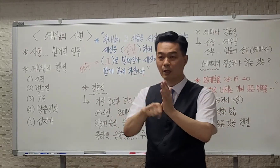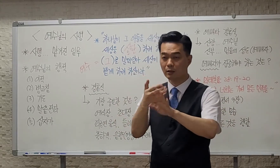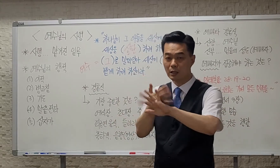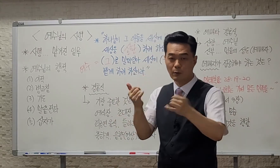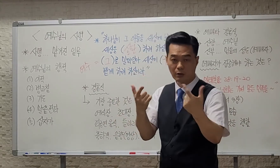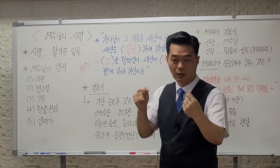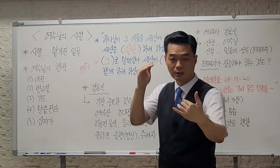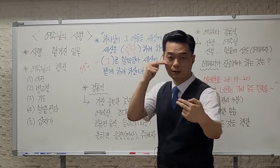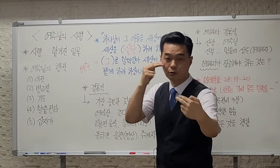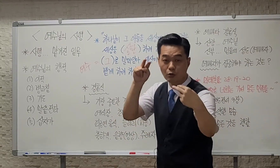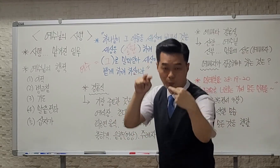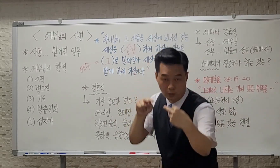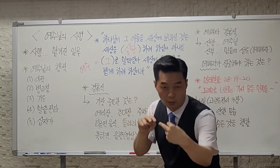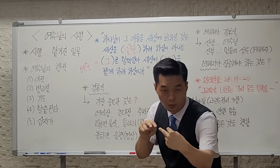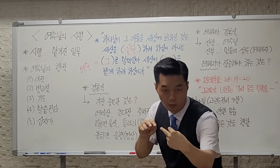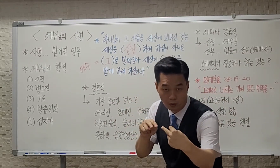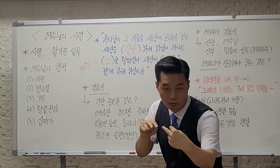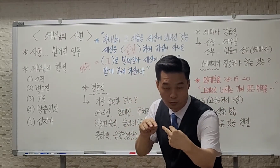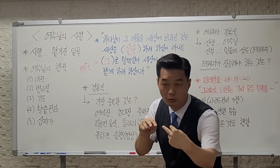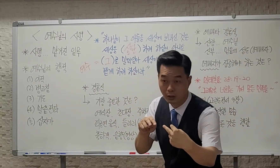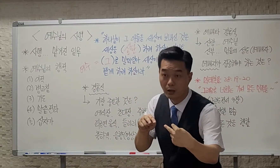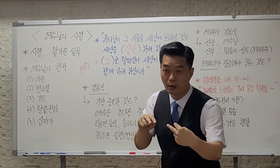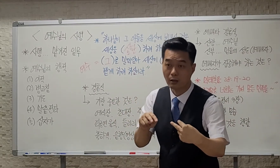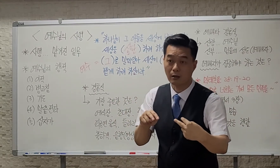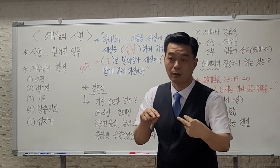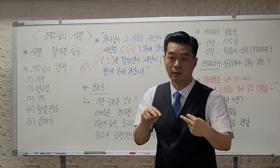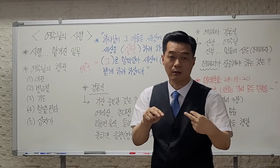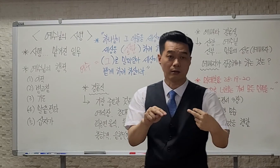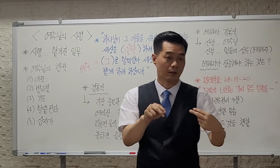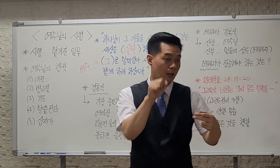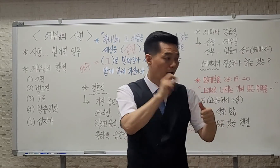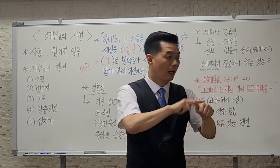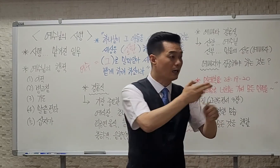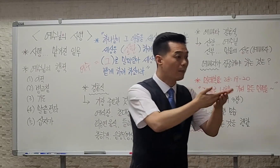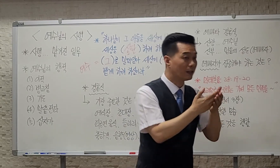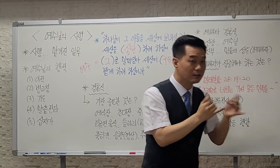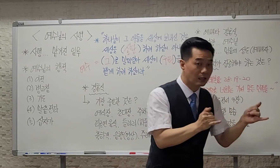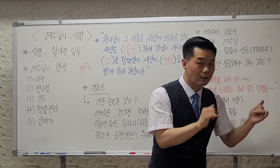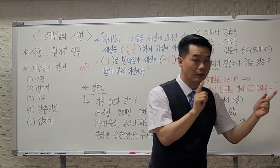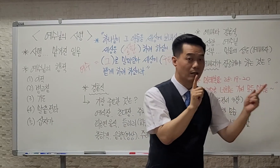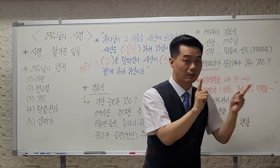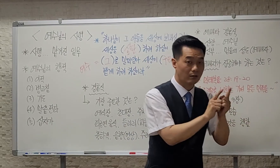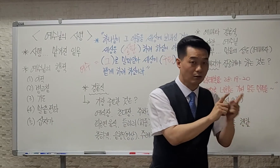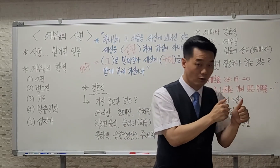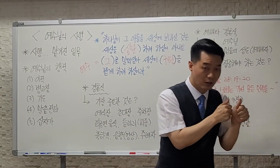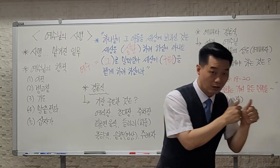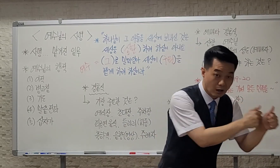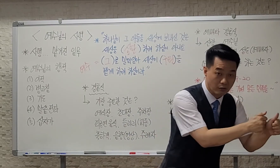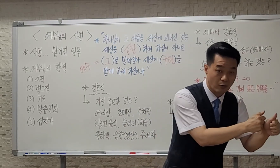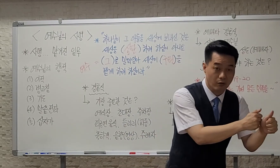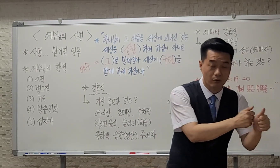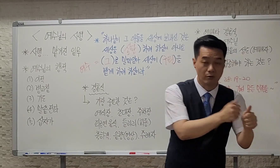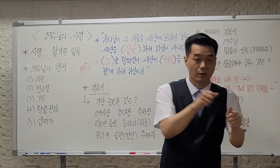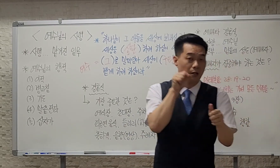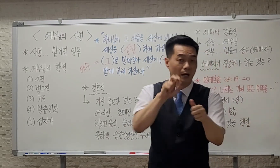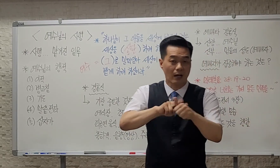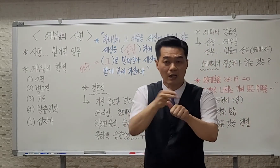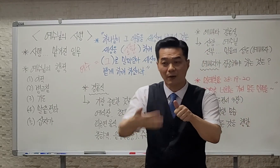때는 이방인과 같은 눈높이로, 네? 할례 받은 자를 만날 때는 거기에 따라서, 할례 받지